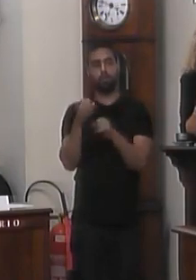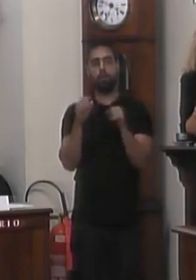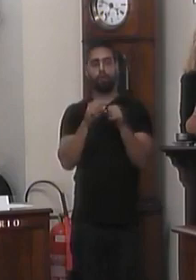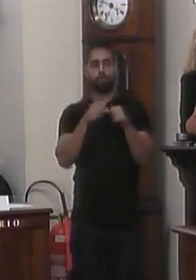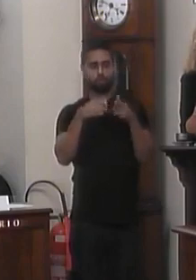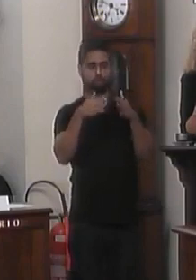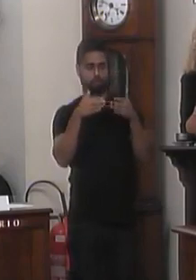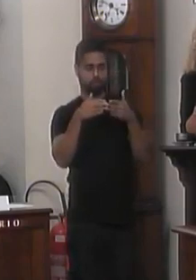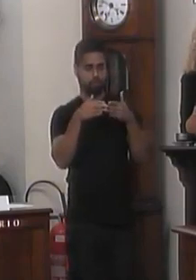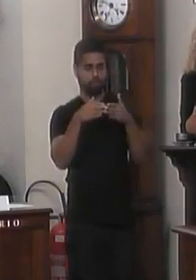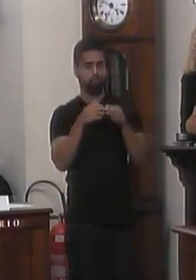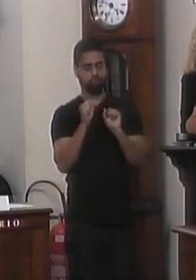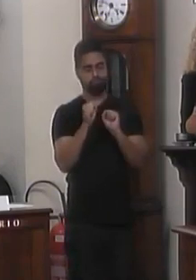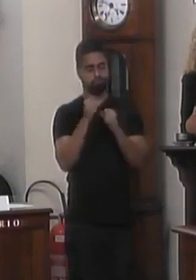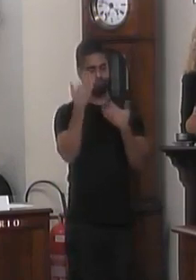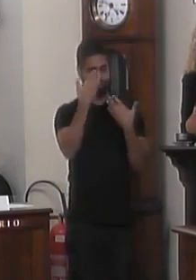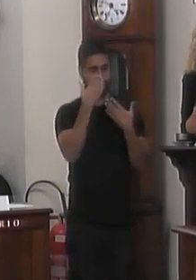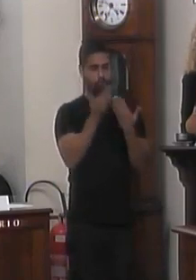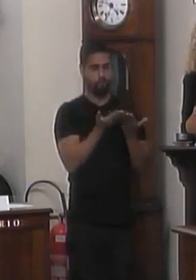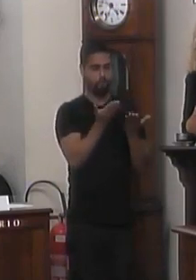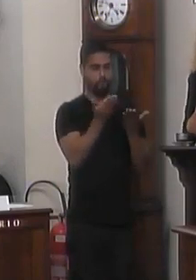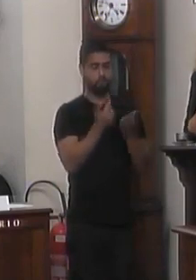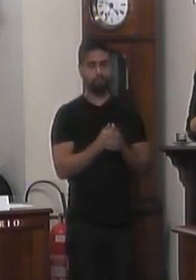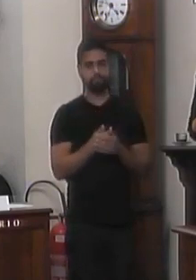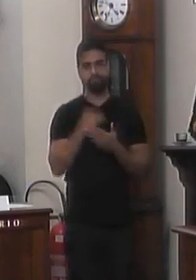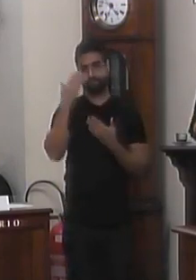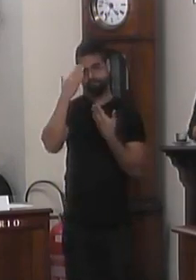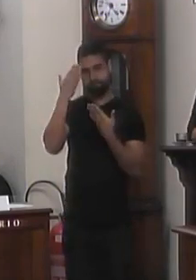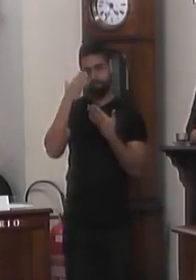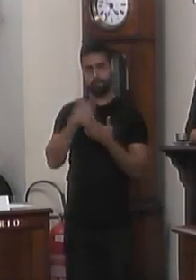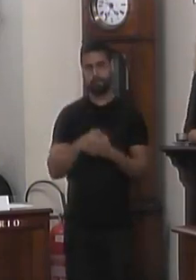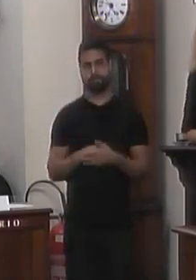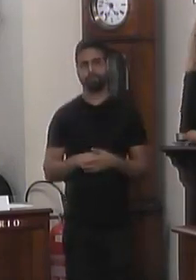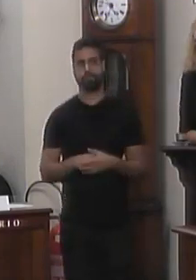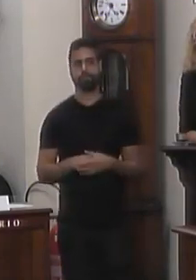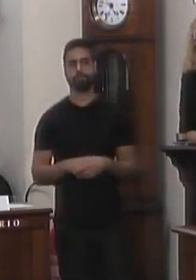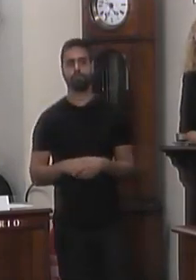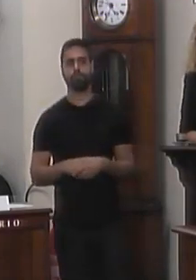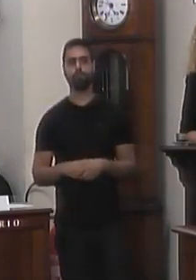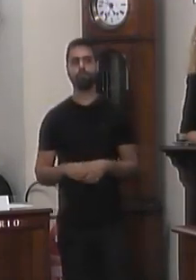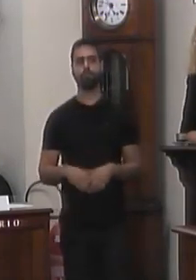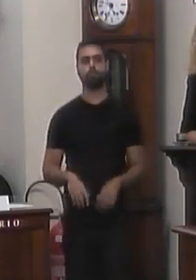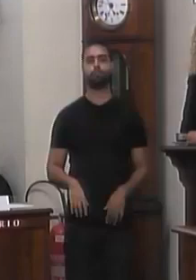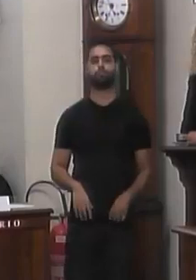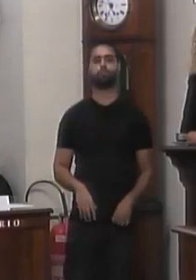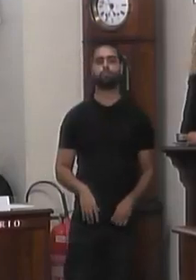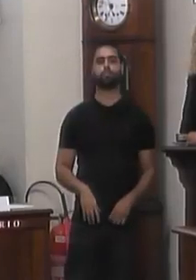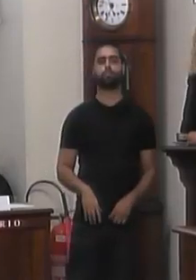requerimento. Tá, pode fazer. Obrigada, que eu te encaminho. Obrigada, doutor Luiz. Obrigada.